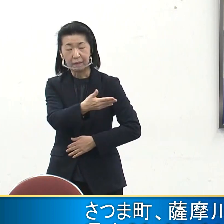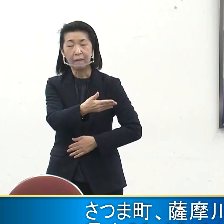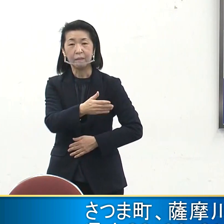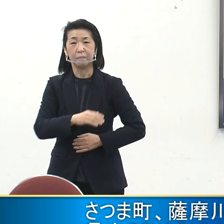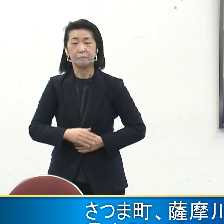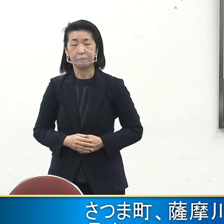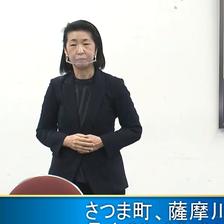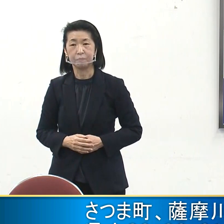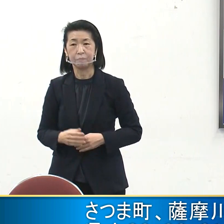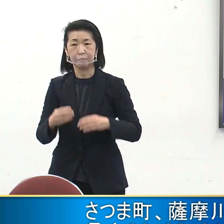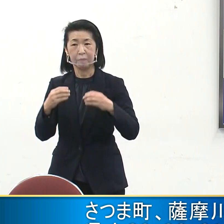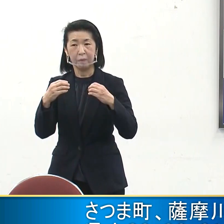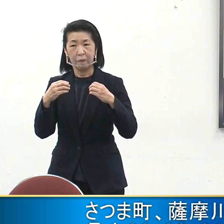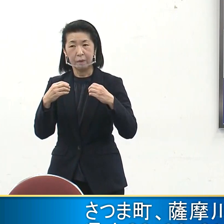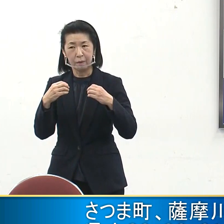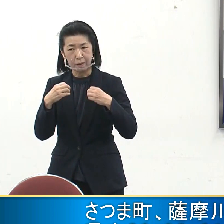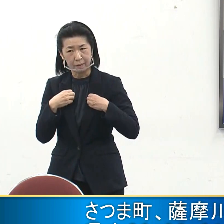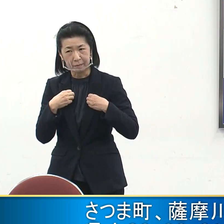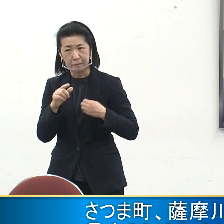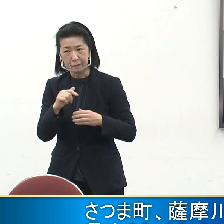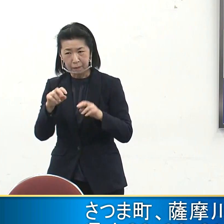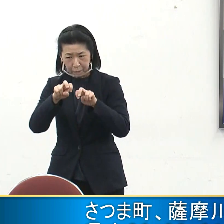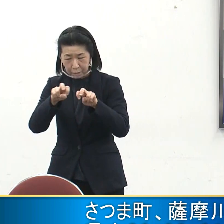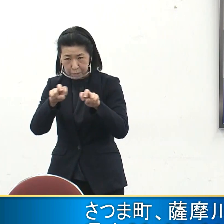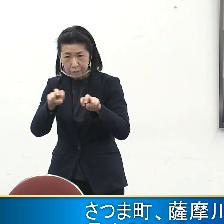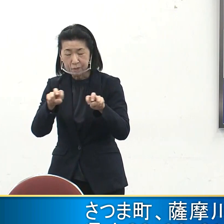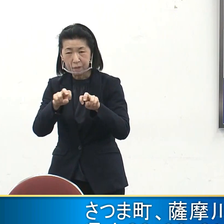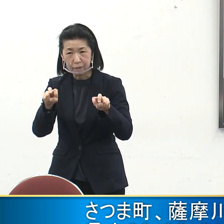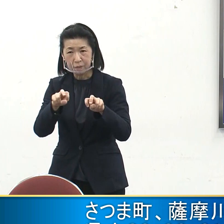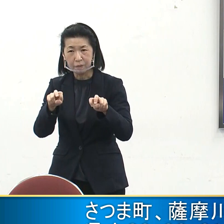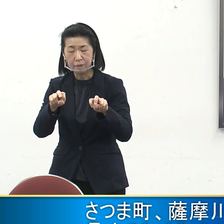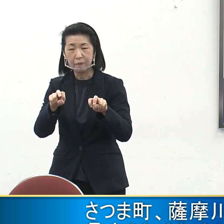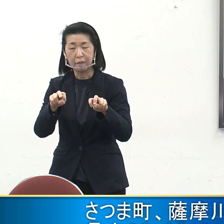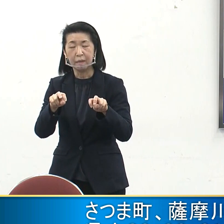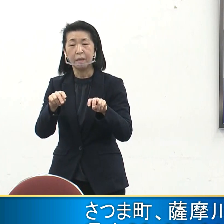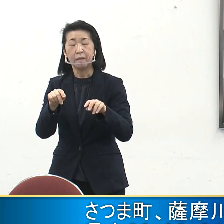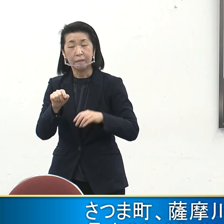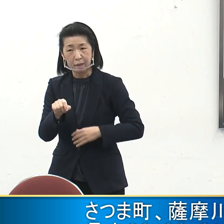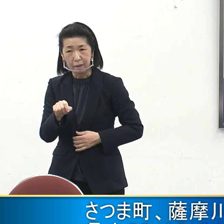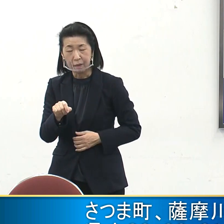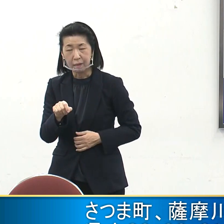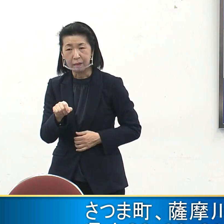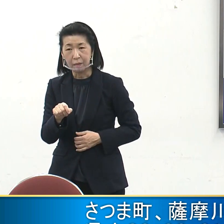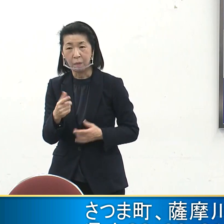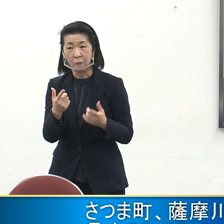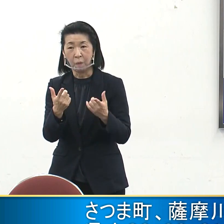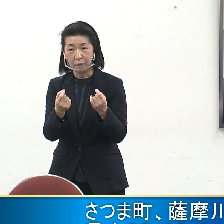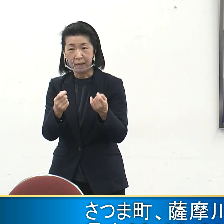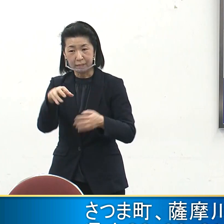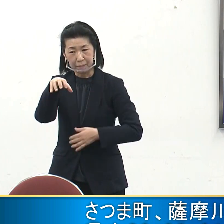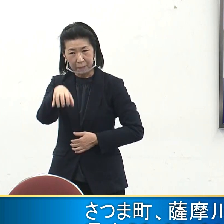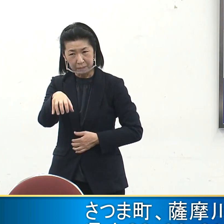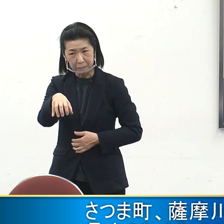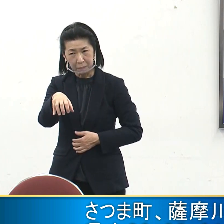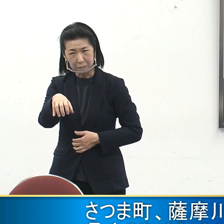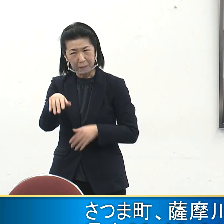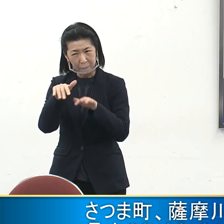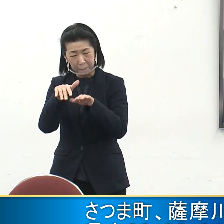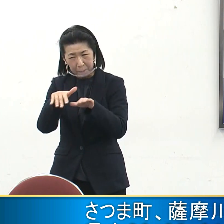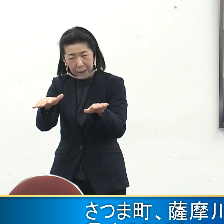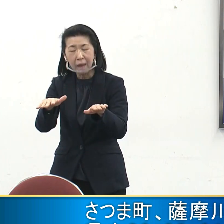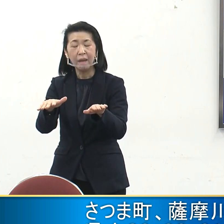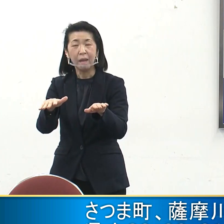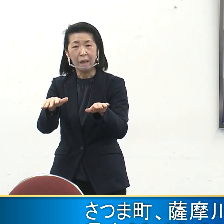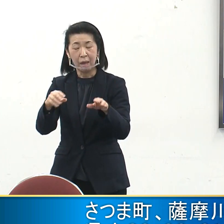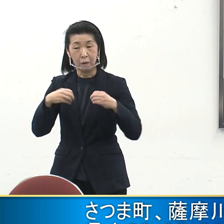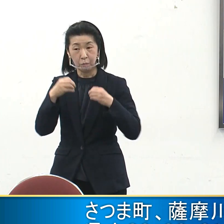まあ、感染機会とさまざま分析していく中で、同一の場における、まあ、感染拡大が確認できたと、まあ、